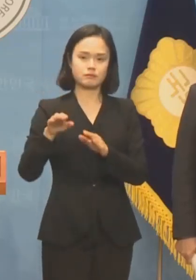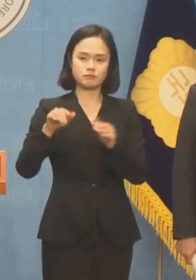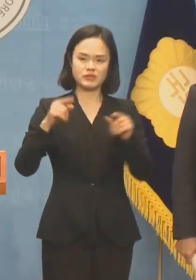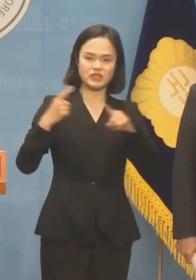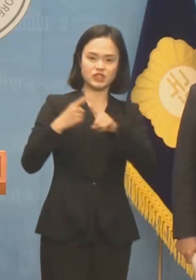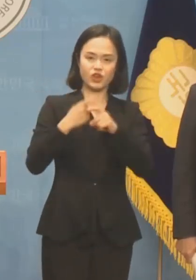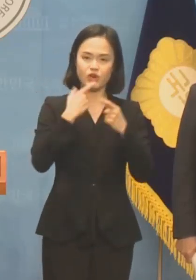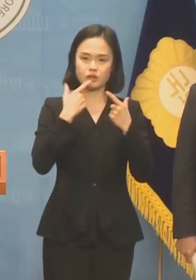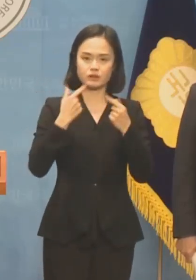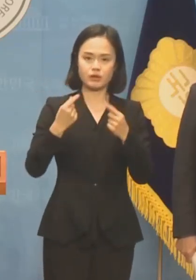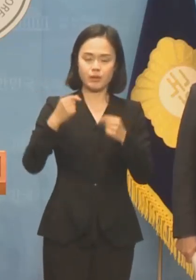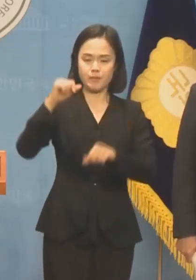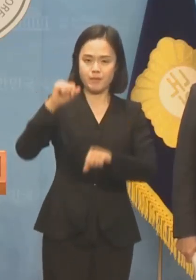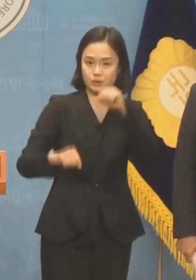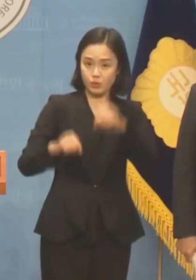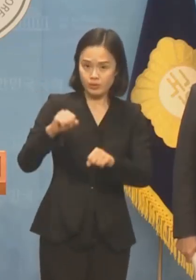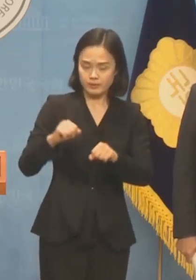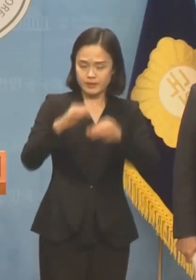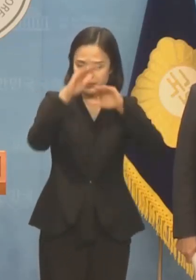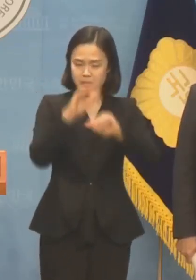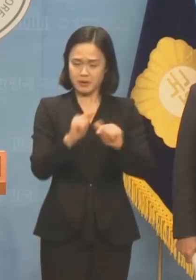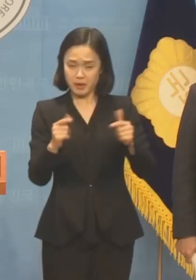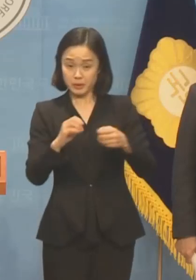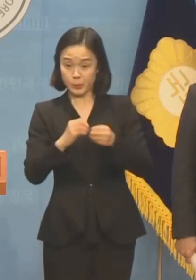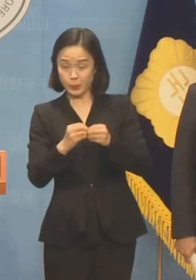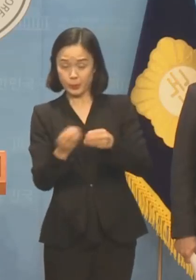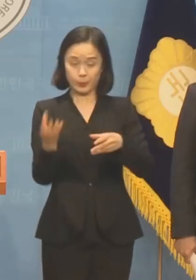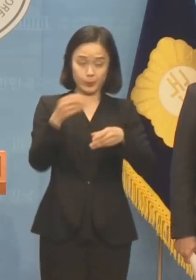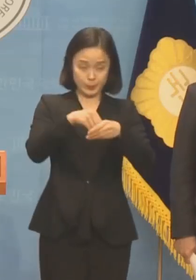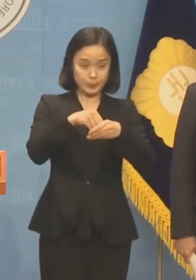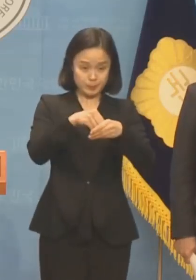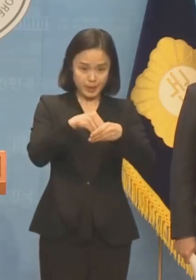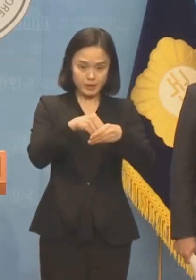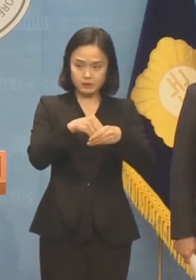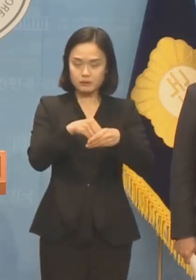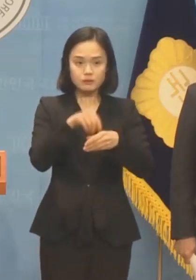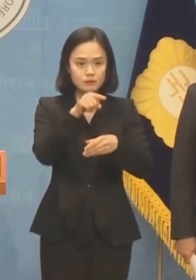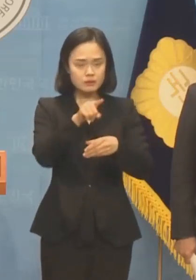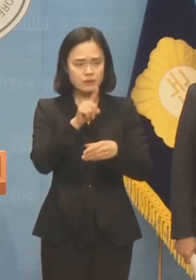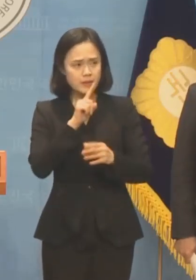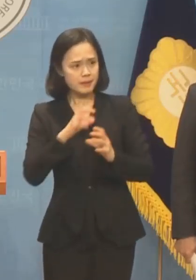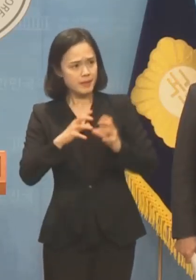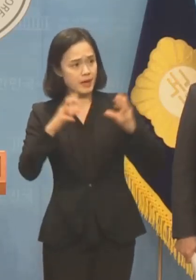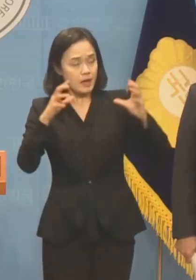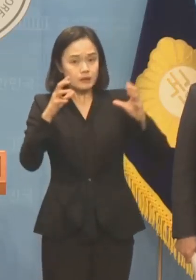내용을 포함시켰다가 논란이 일자 허겁지겁 제외한 바도 있습니다.